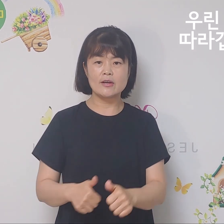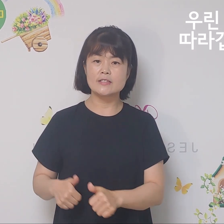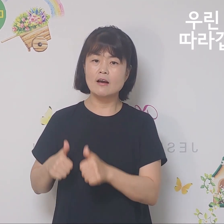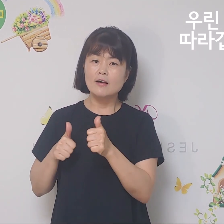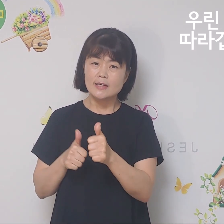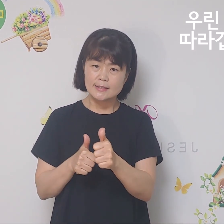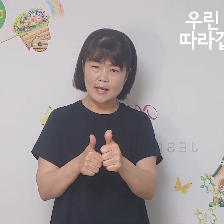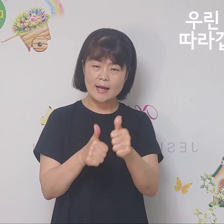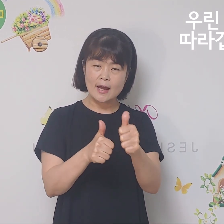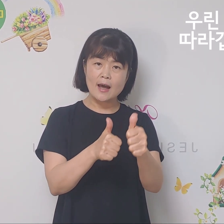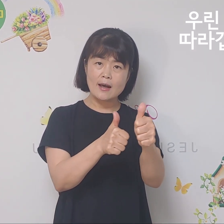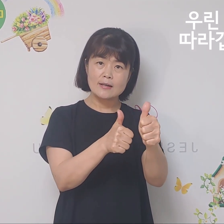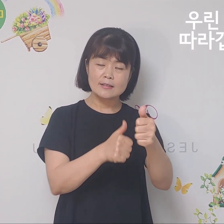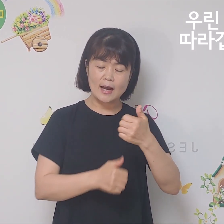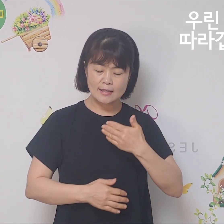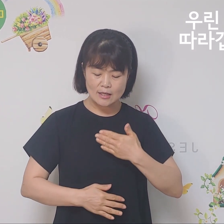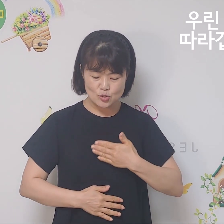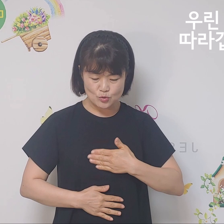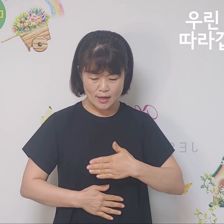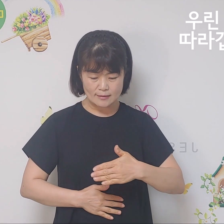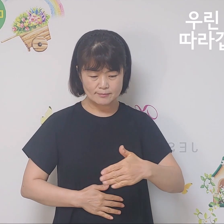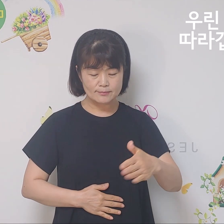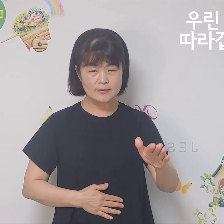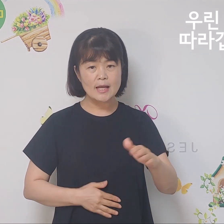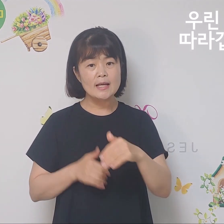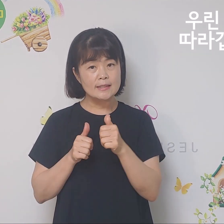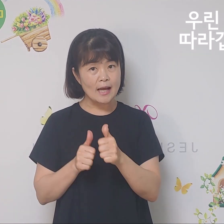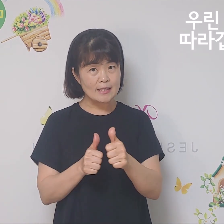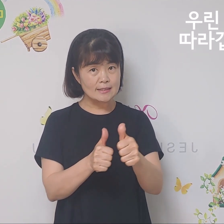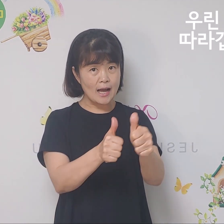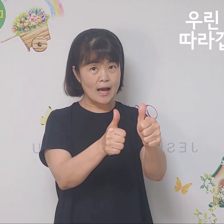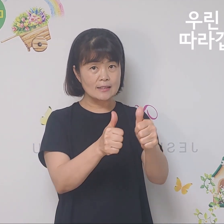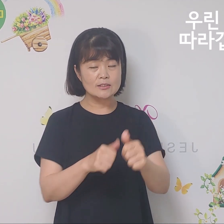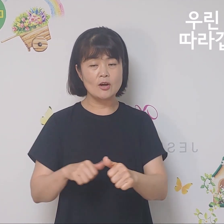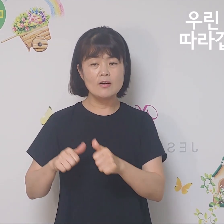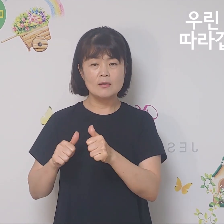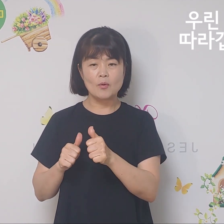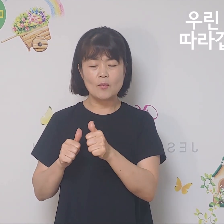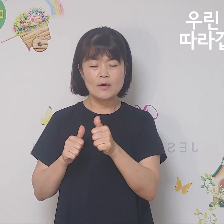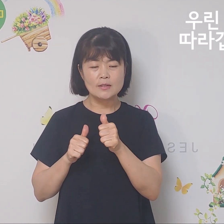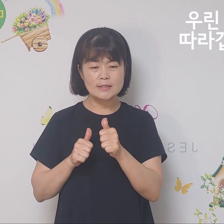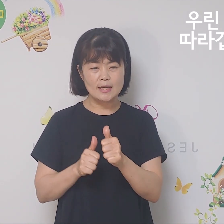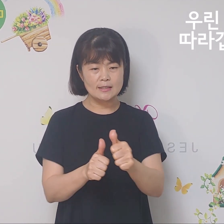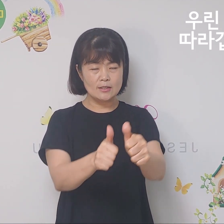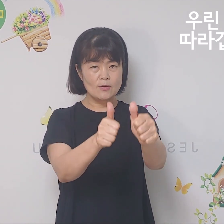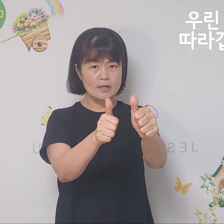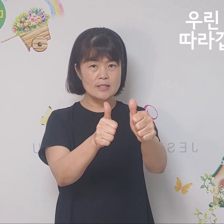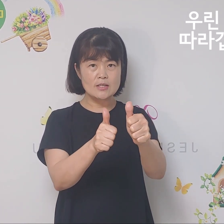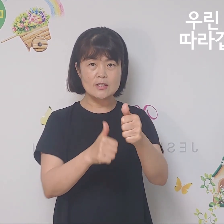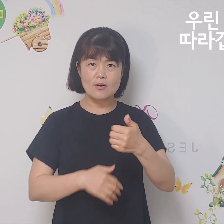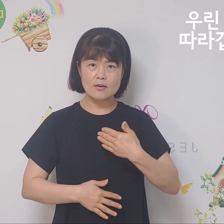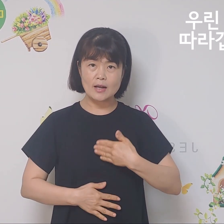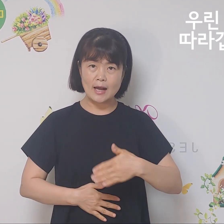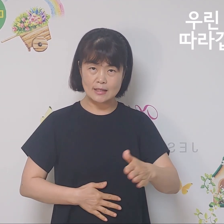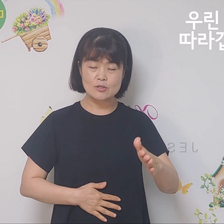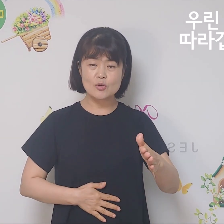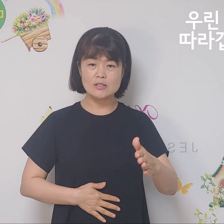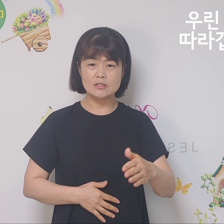그래서 따라가다 수화 따르다 그죠? 뭐 그냥 이렇게 하셔서 가다 수화를 넣으셔도